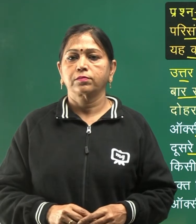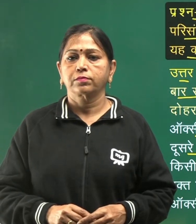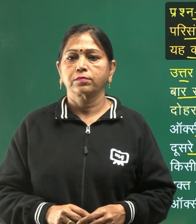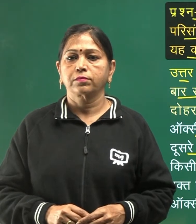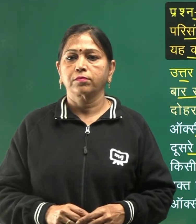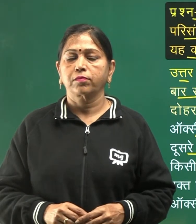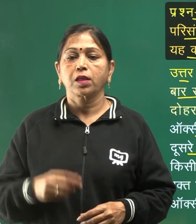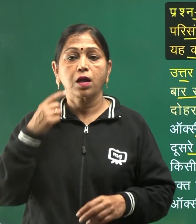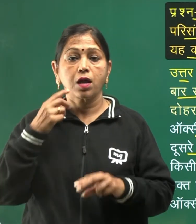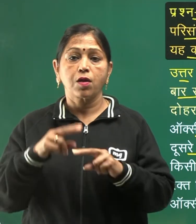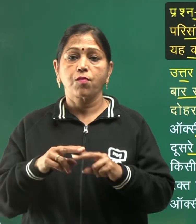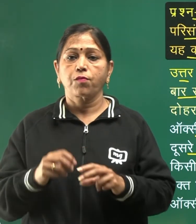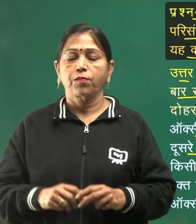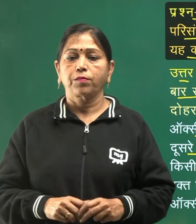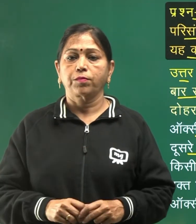यदि